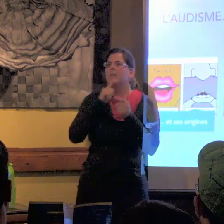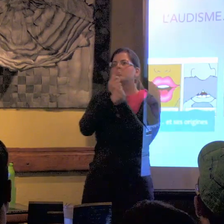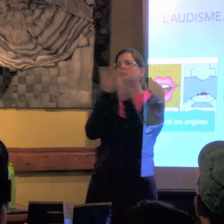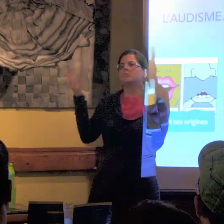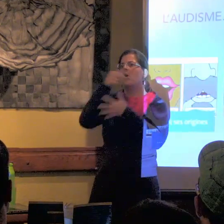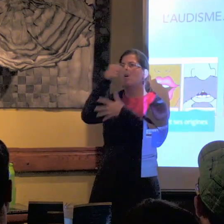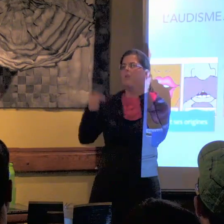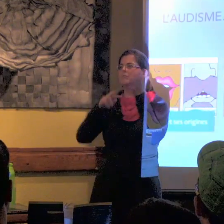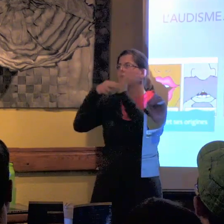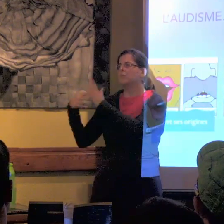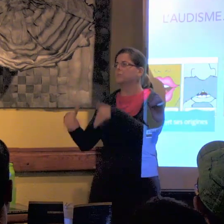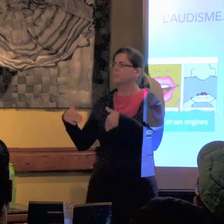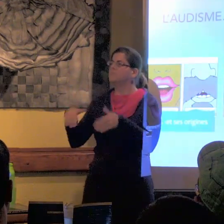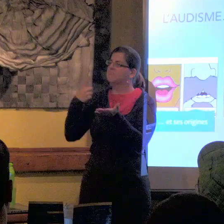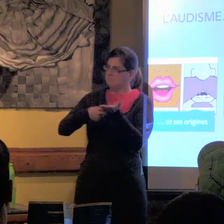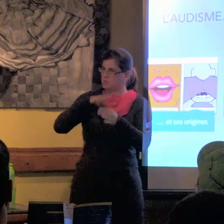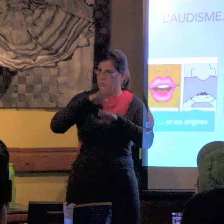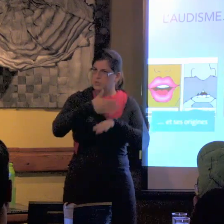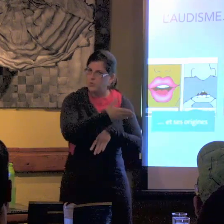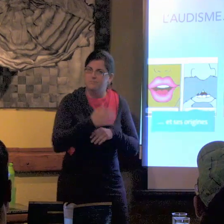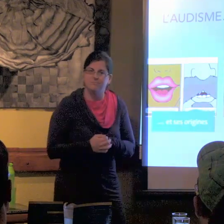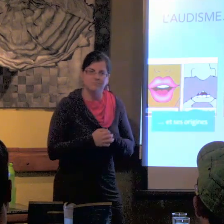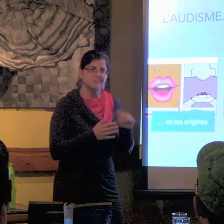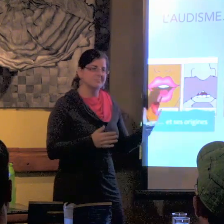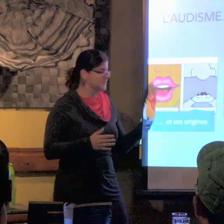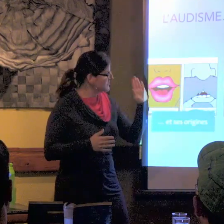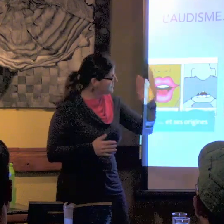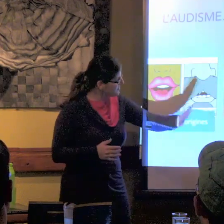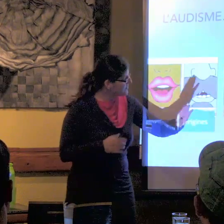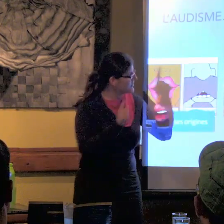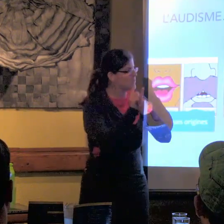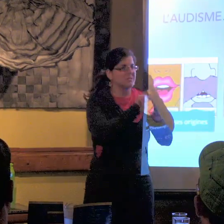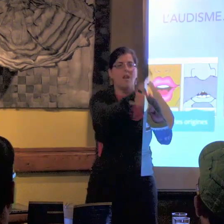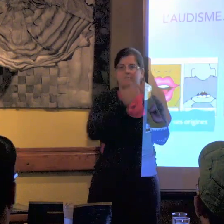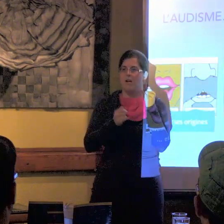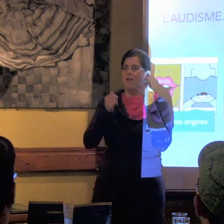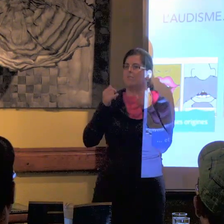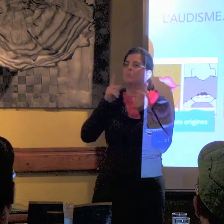L'autisme peut prendre plusieurs formes. Alors, on va pouvoir en parler un peu plus.